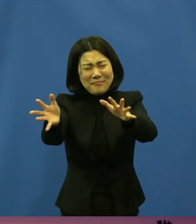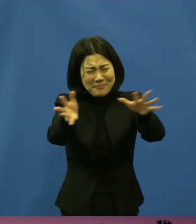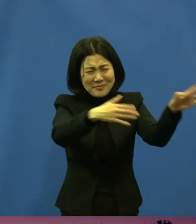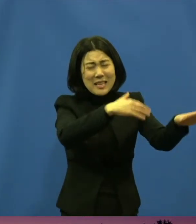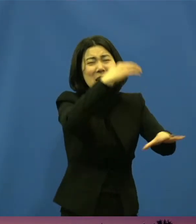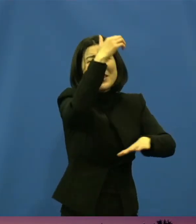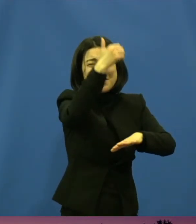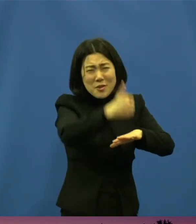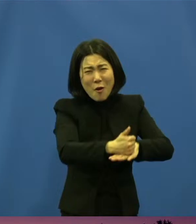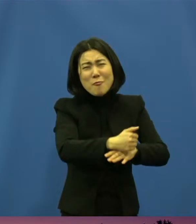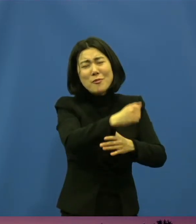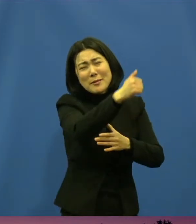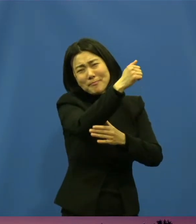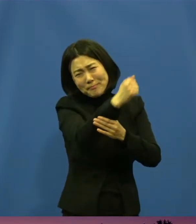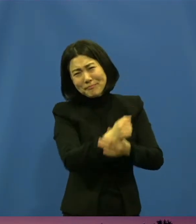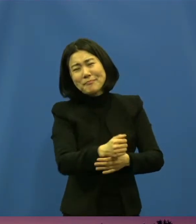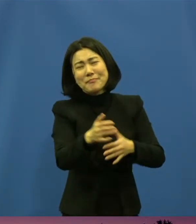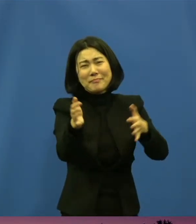헛된 영광을 구하지 말라는 거예요.